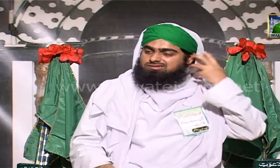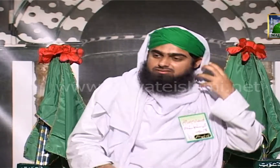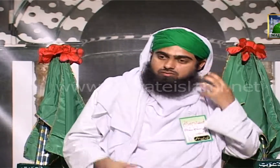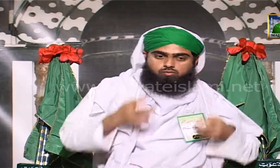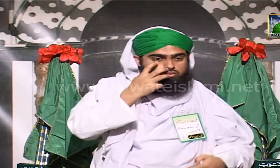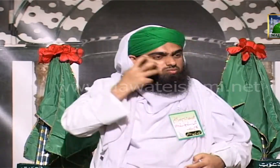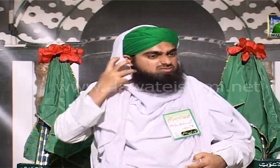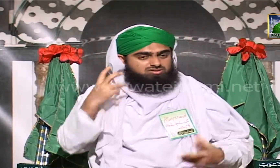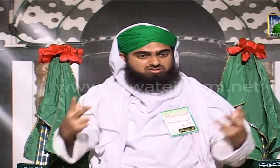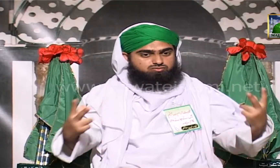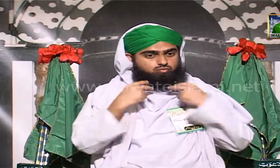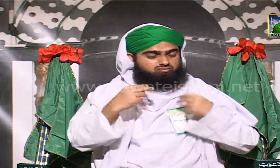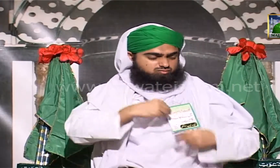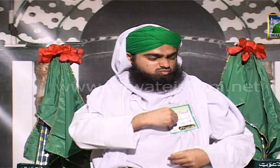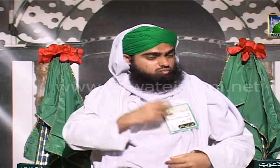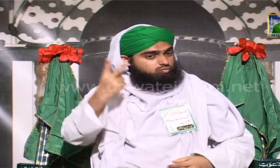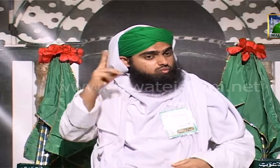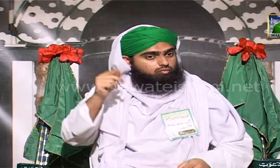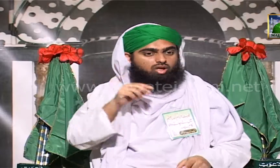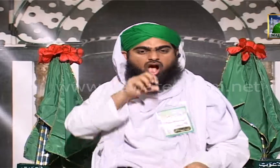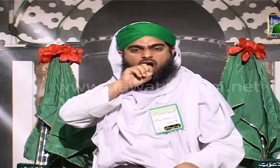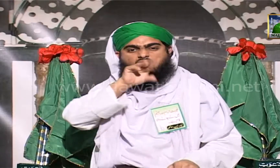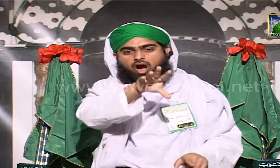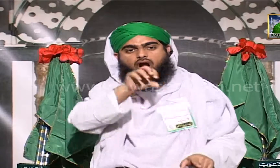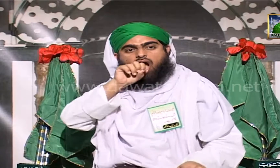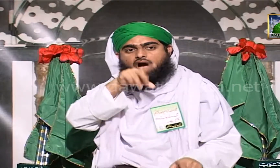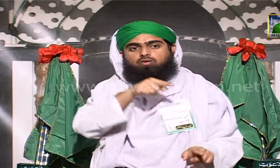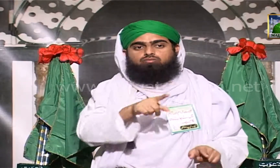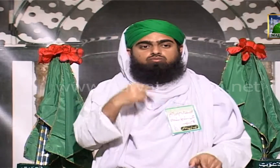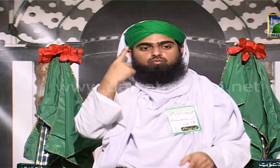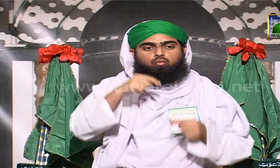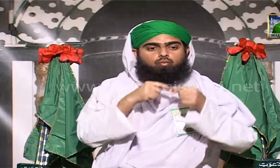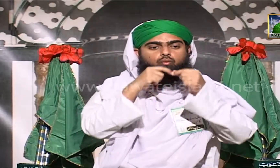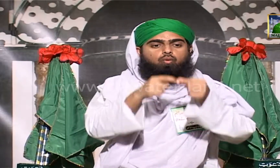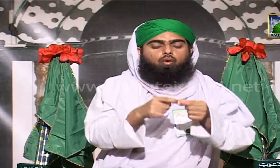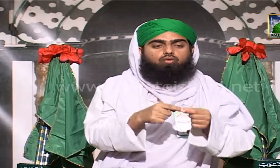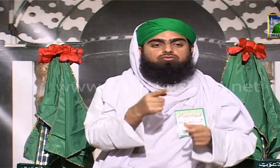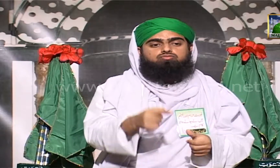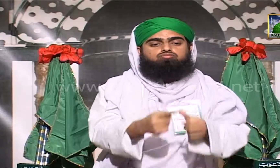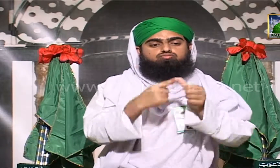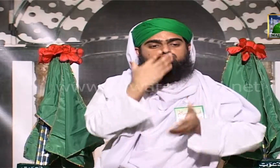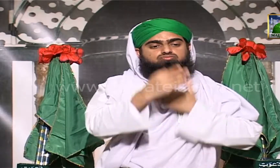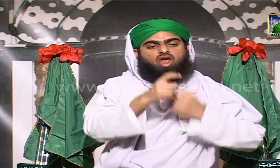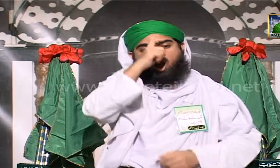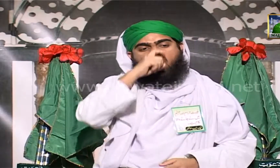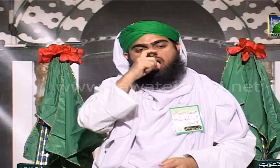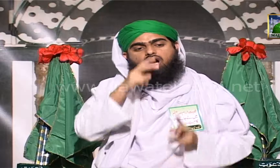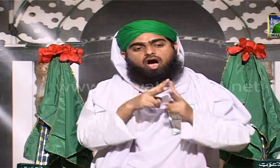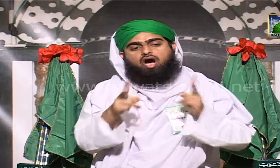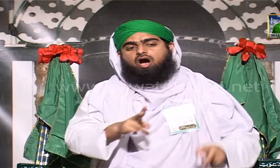کیا گیا کہ یہ وہ شخص ہے جو دنیا میں جھوٹ بولا کرتا تھا. اے غوث